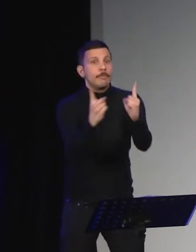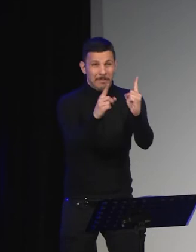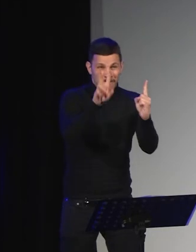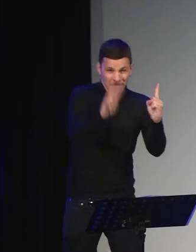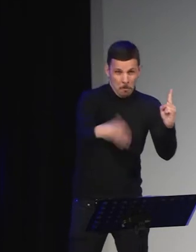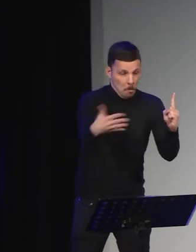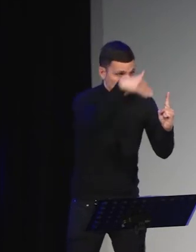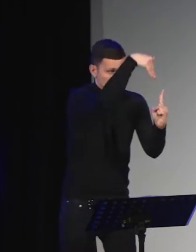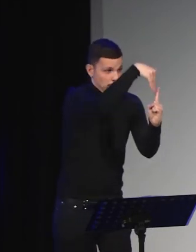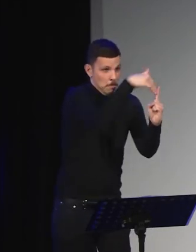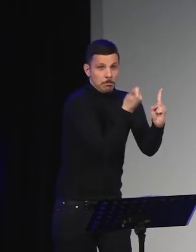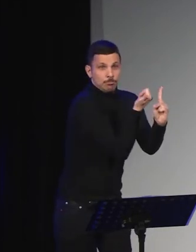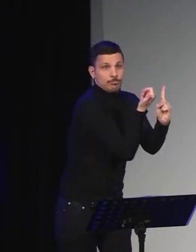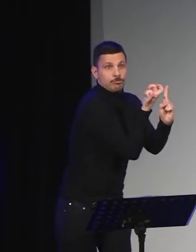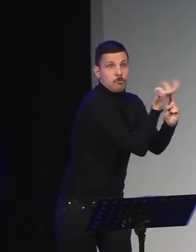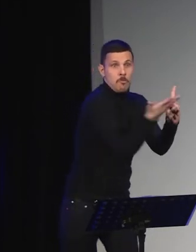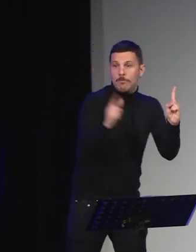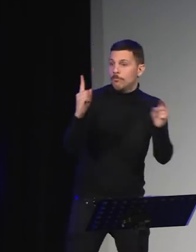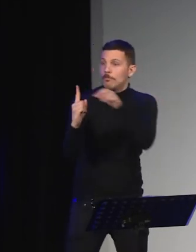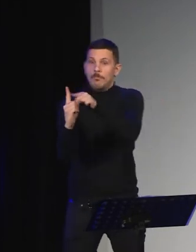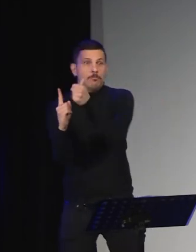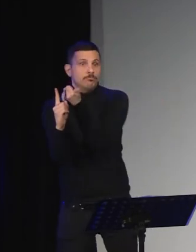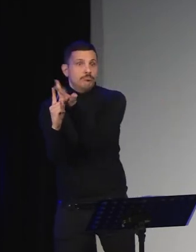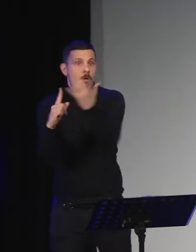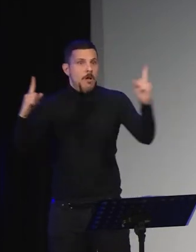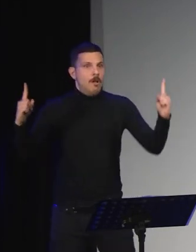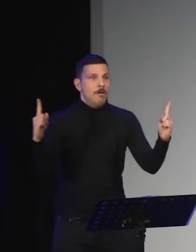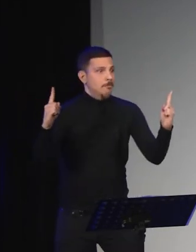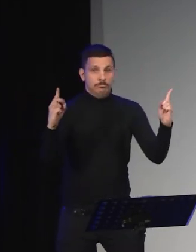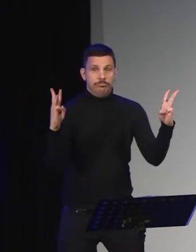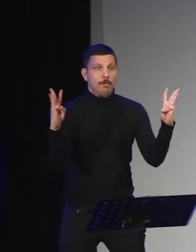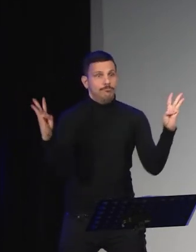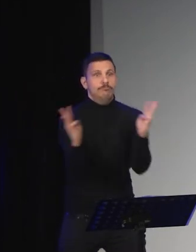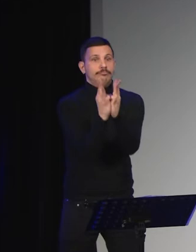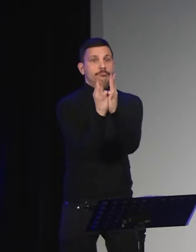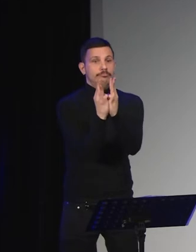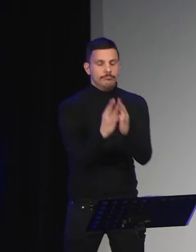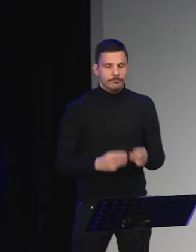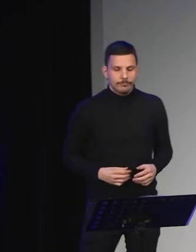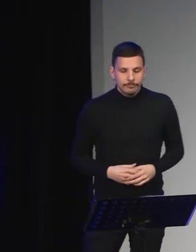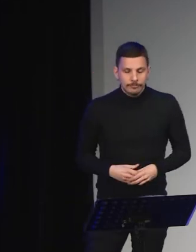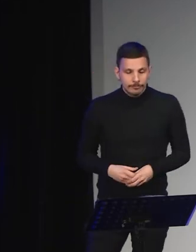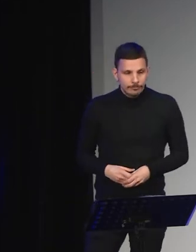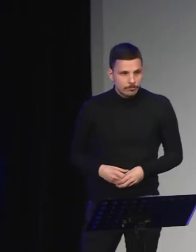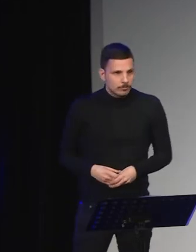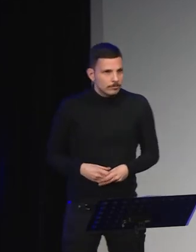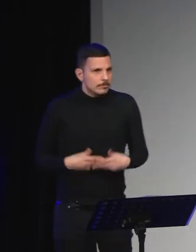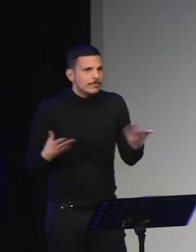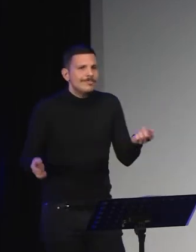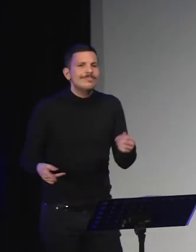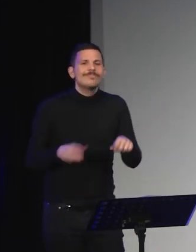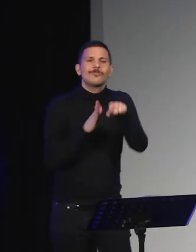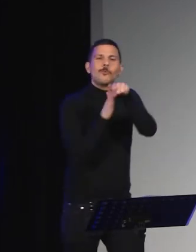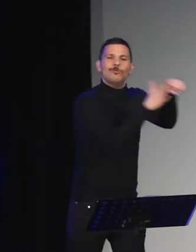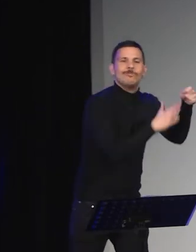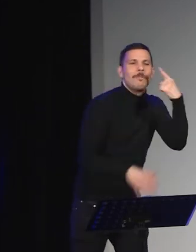Notre cerveau annule l'image de notre nez. Notre cerveau décide. Notre cerveau nous cache les choses qui